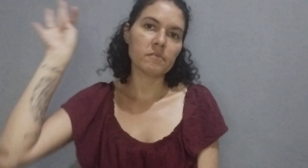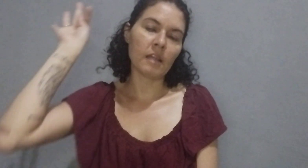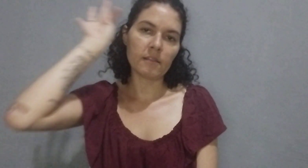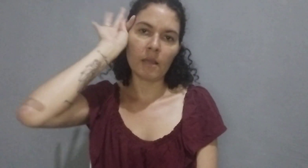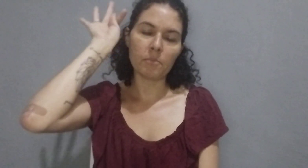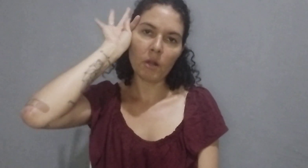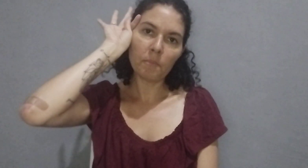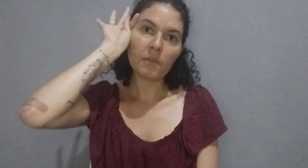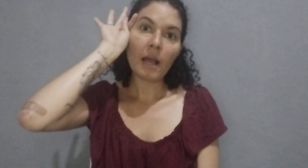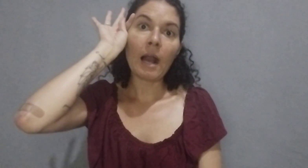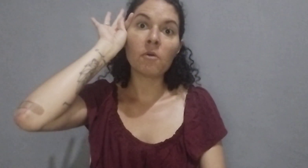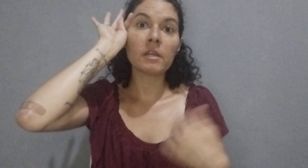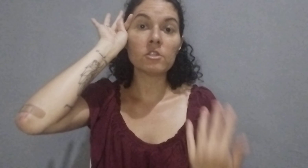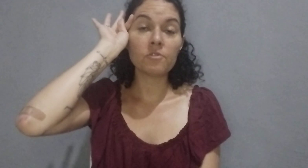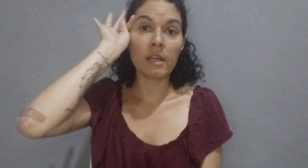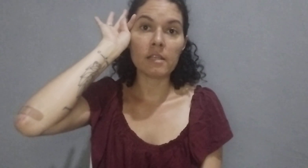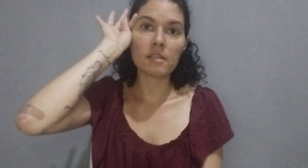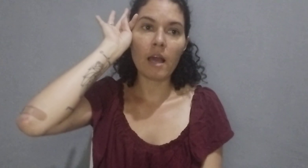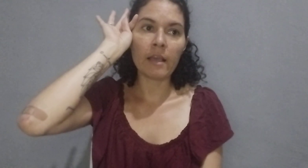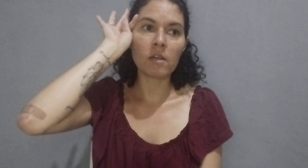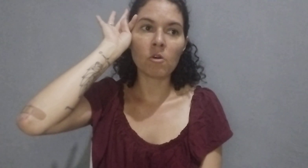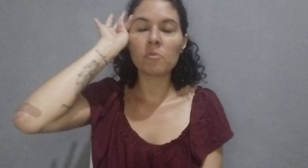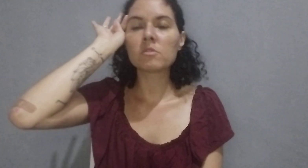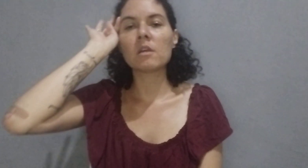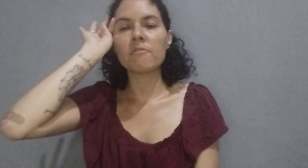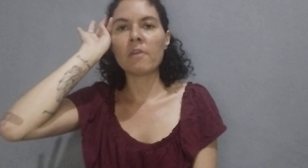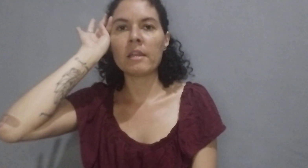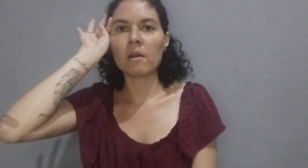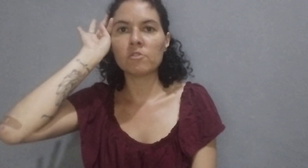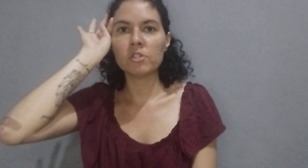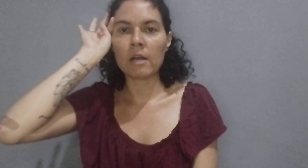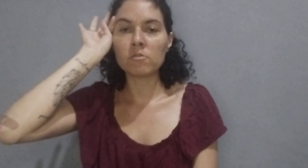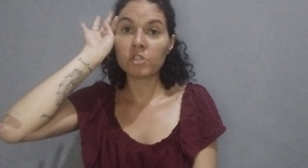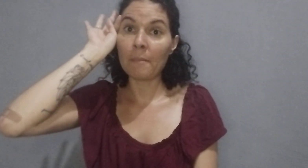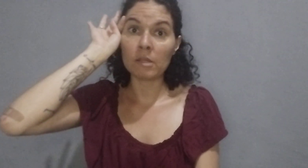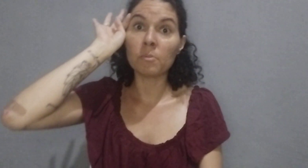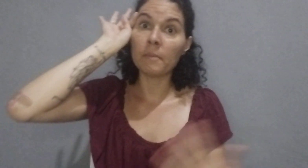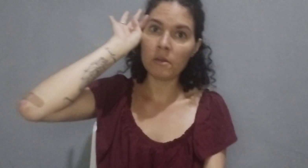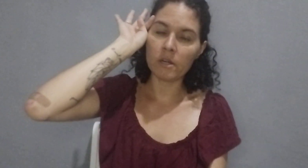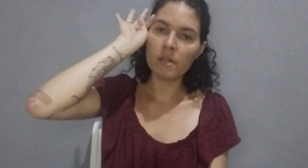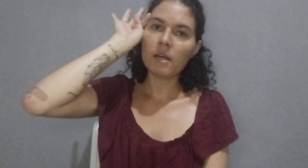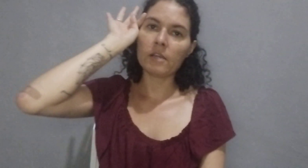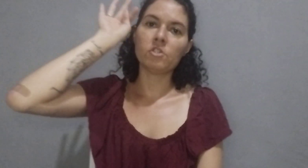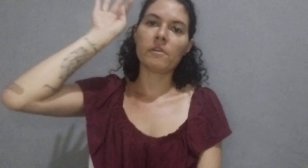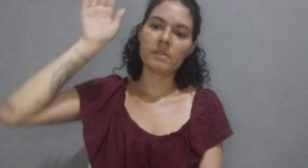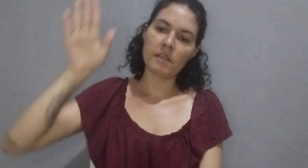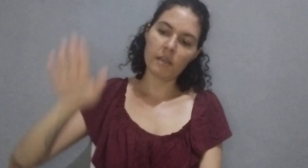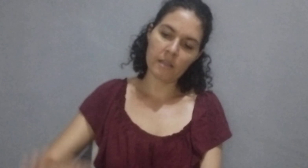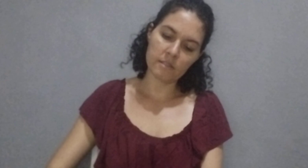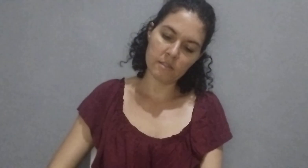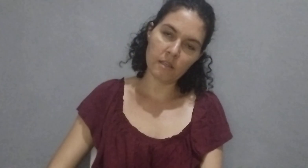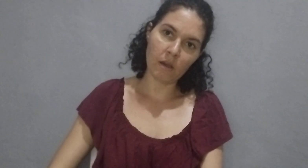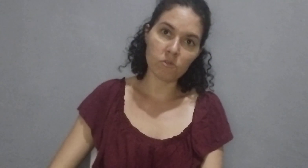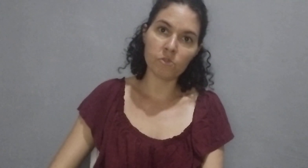na têmpora. A única diferença é que, como se refere ao Tiago chamado menor, a gente vai fazer esse sinal de